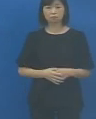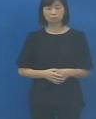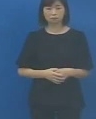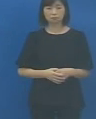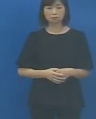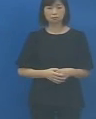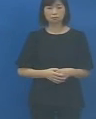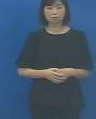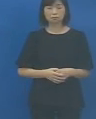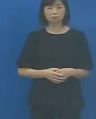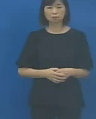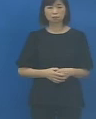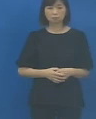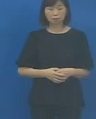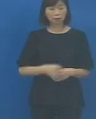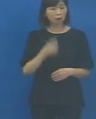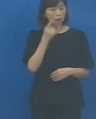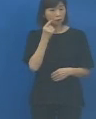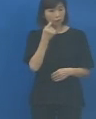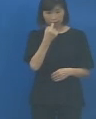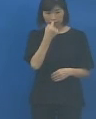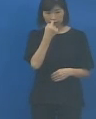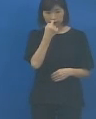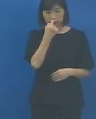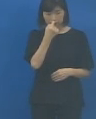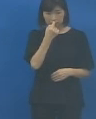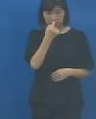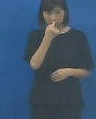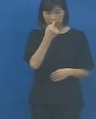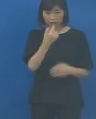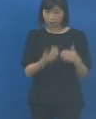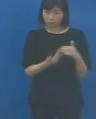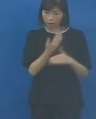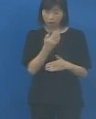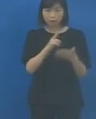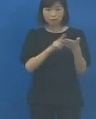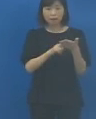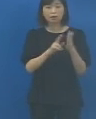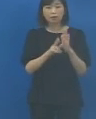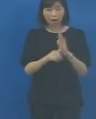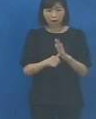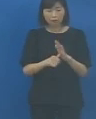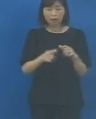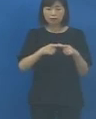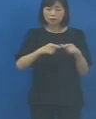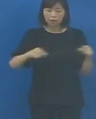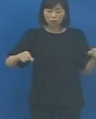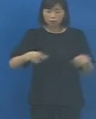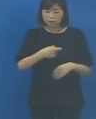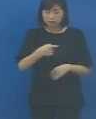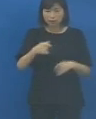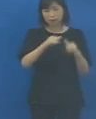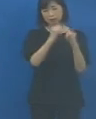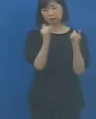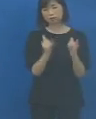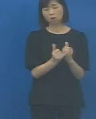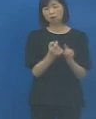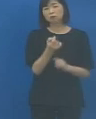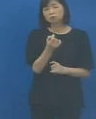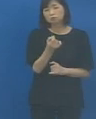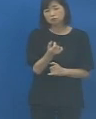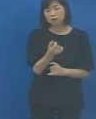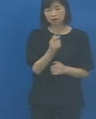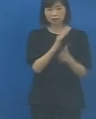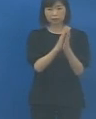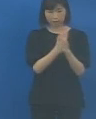ただ、仮に私ということになれば、全国で一番人口が少ない県で